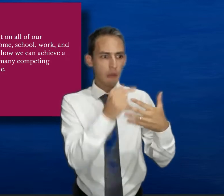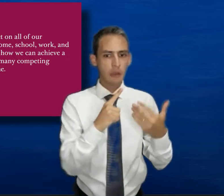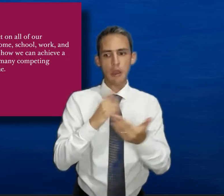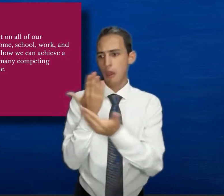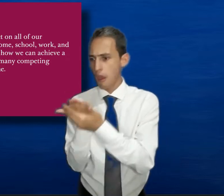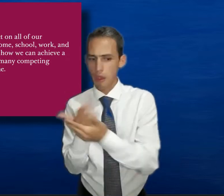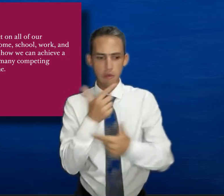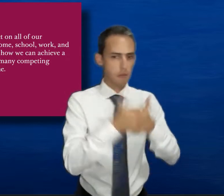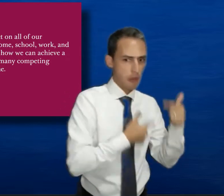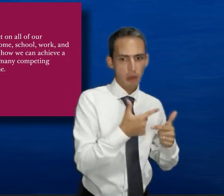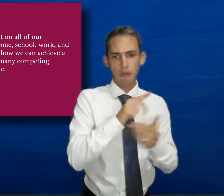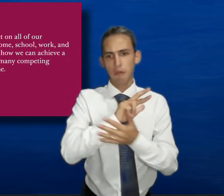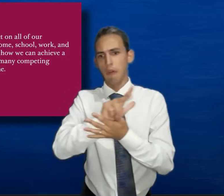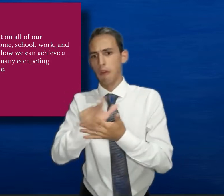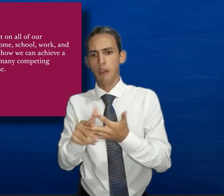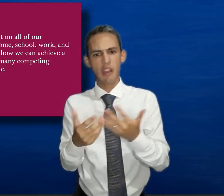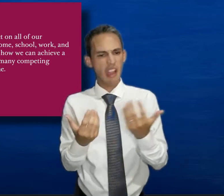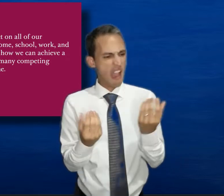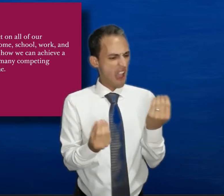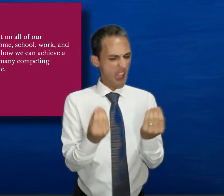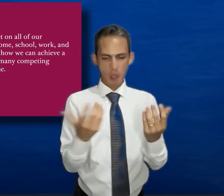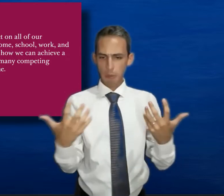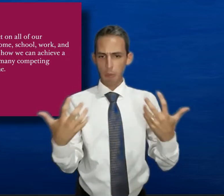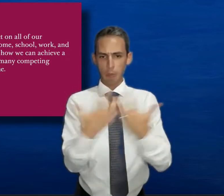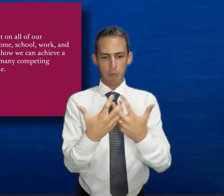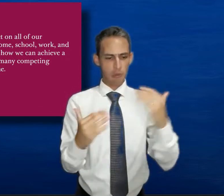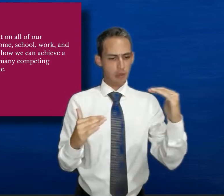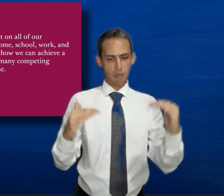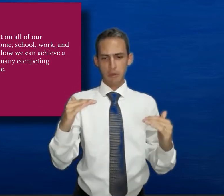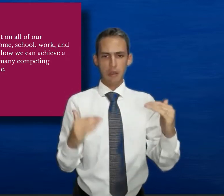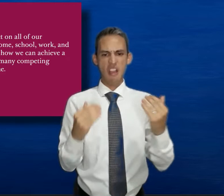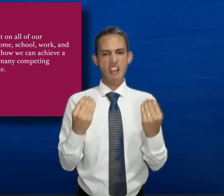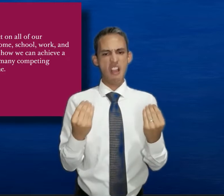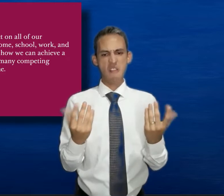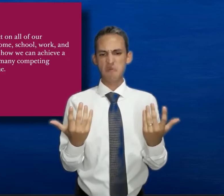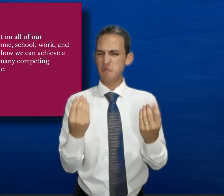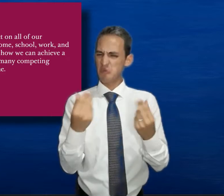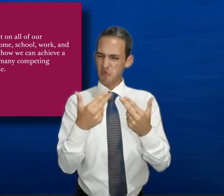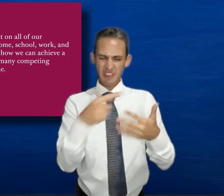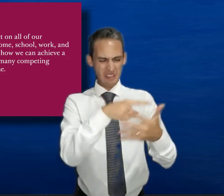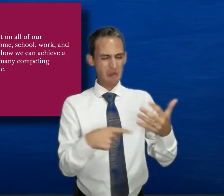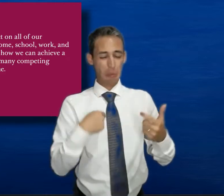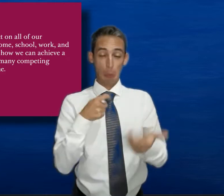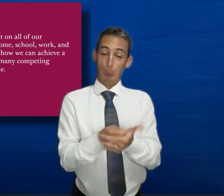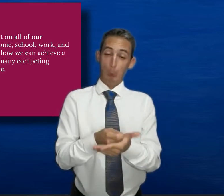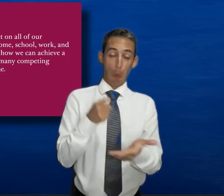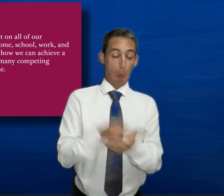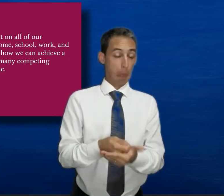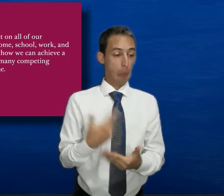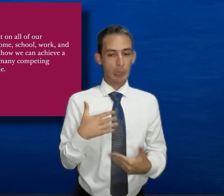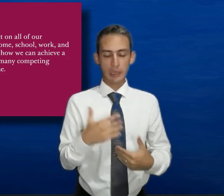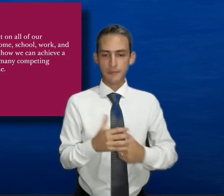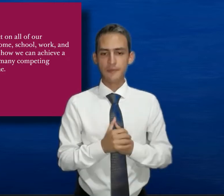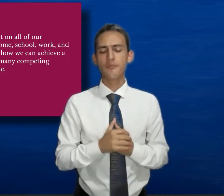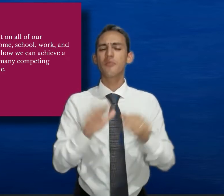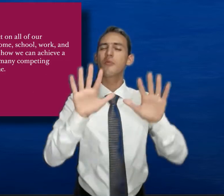as nossas responsabilidades no lar, nos estudos, no trabalho, na igreja e nos perguntamos como podemos encontrar equilíbrio entre as muitas